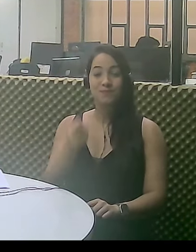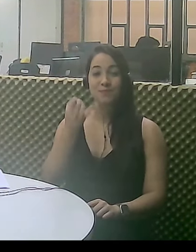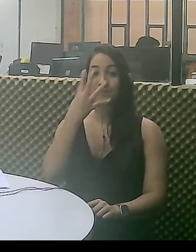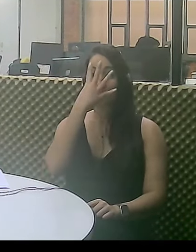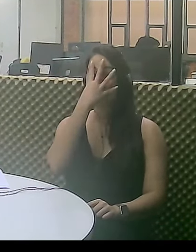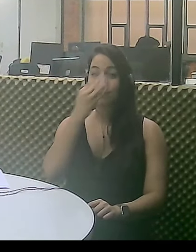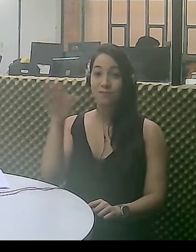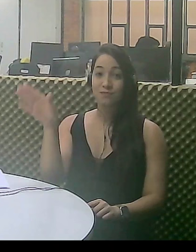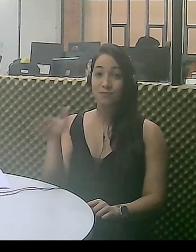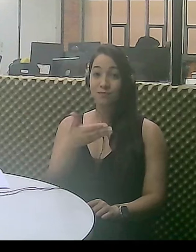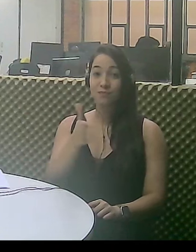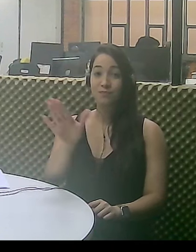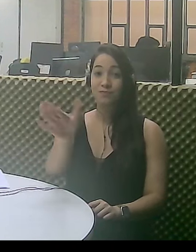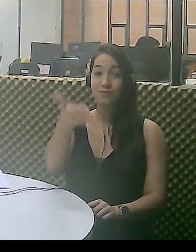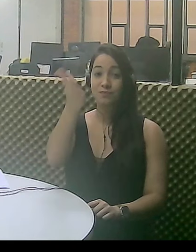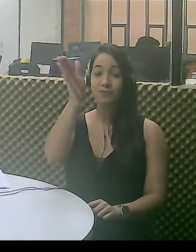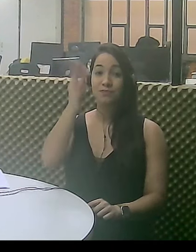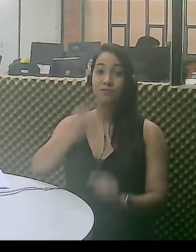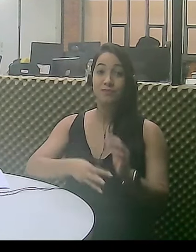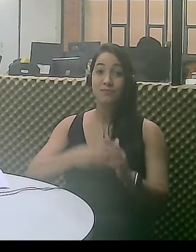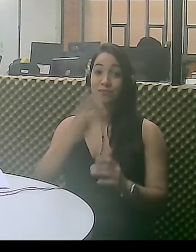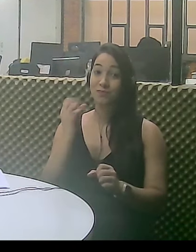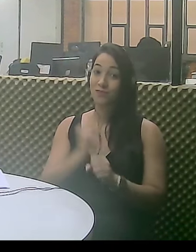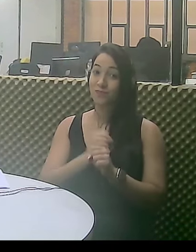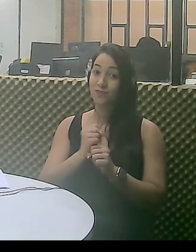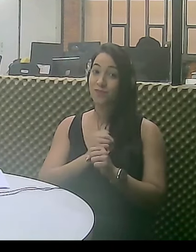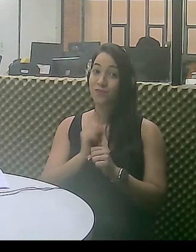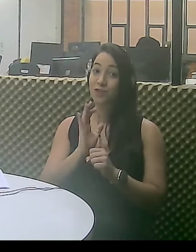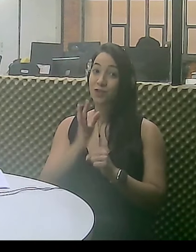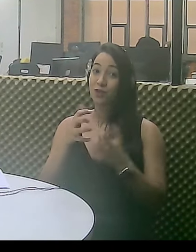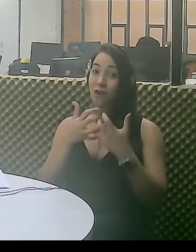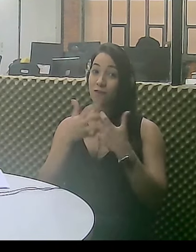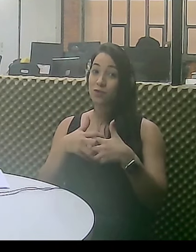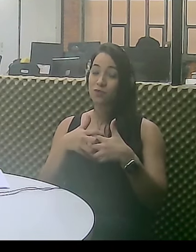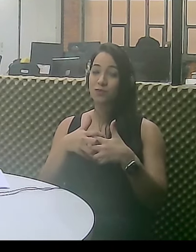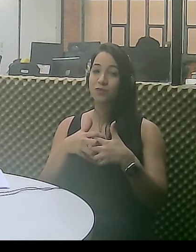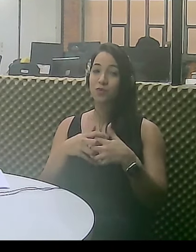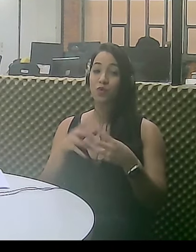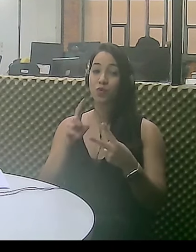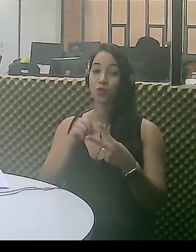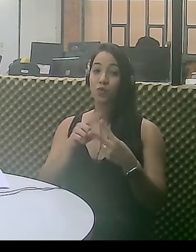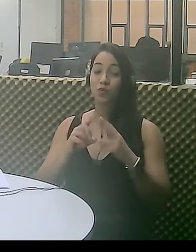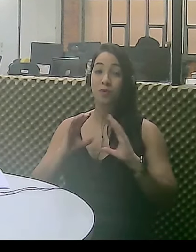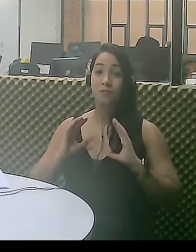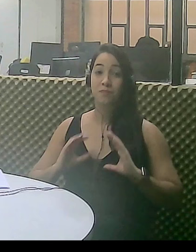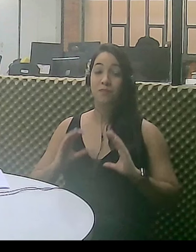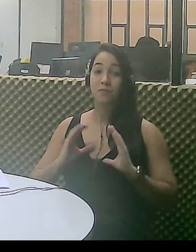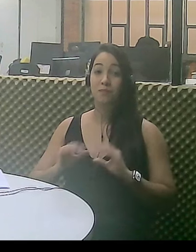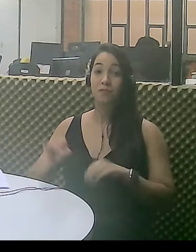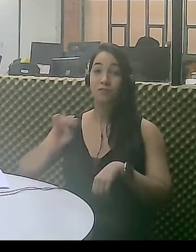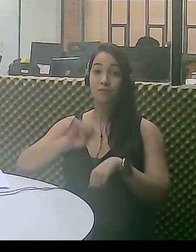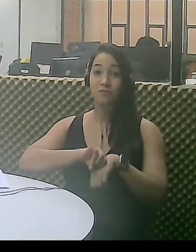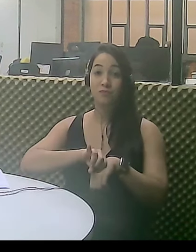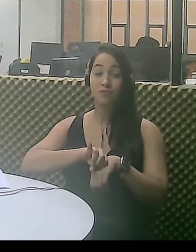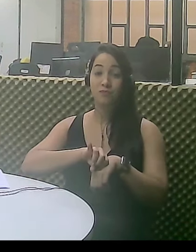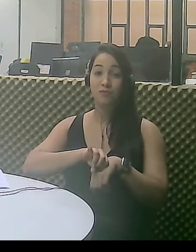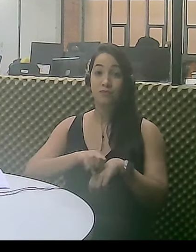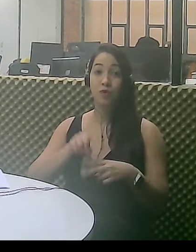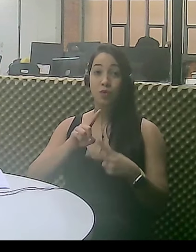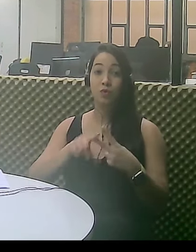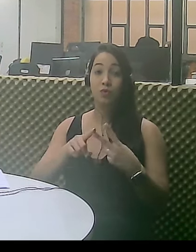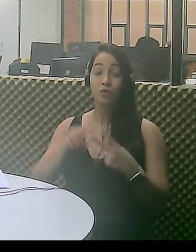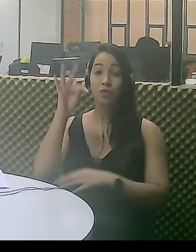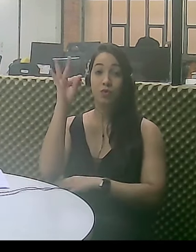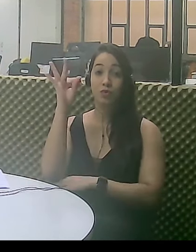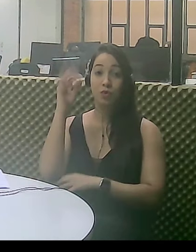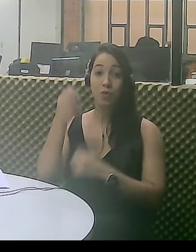van itinerante, que está em seu terceiro ano de funcionamento, estará em duas praças na região central, dois terminais